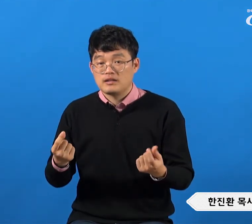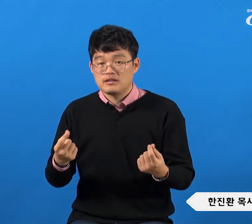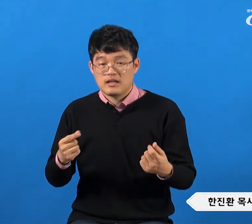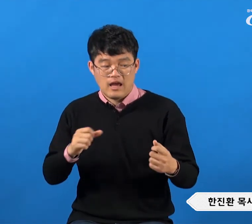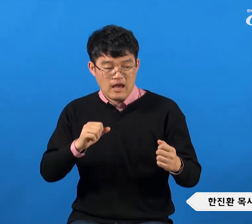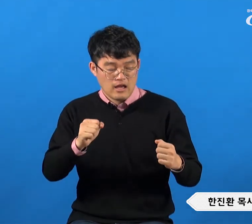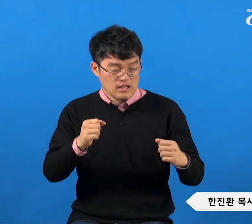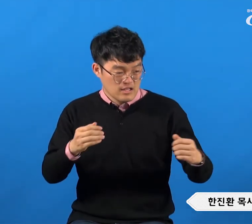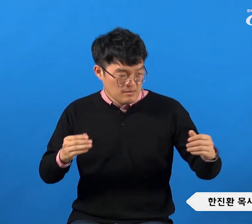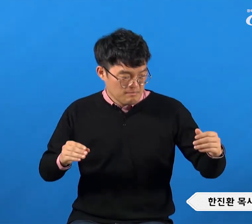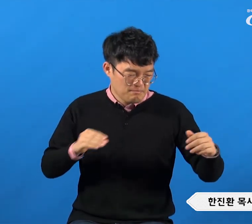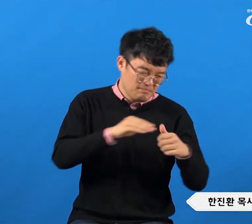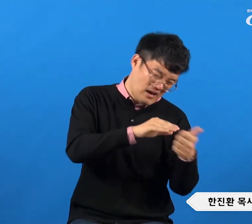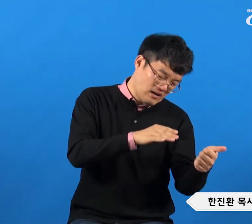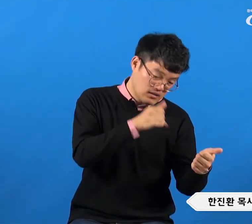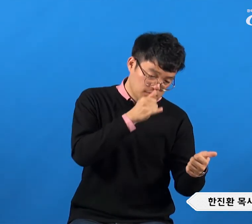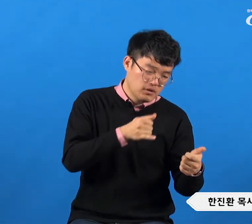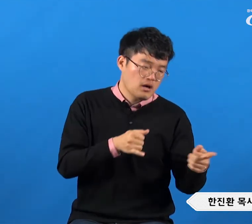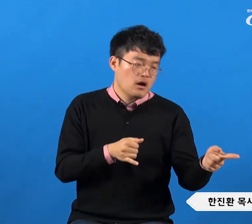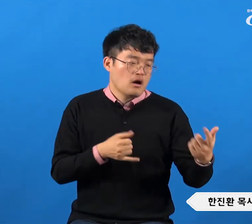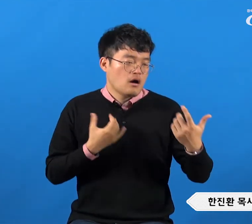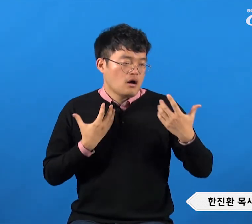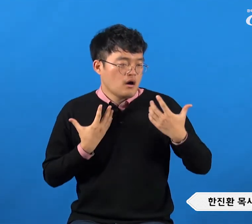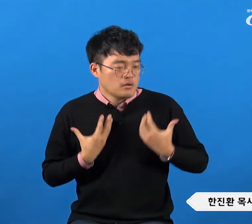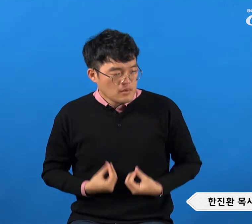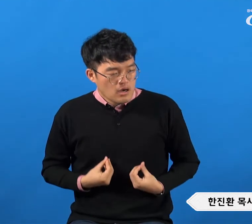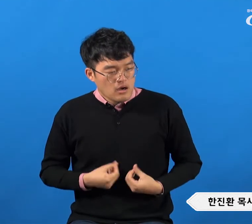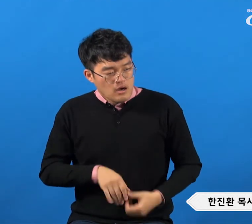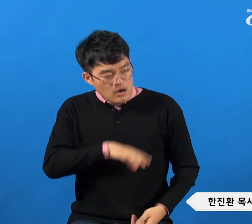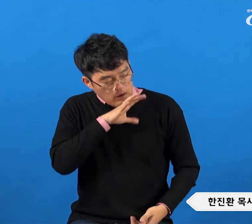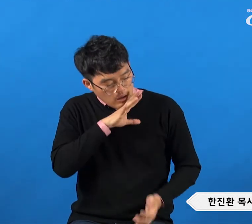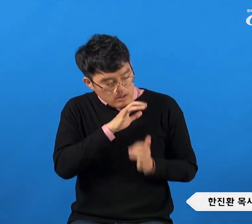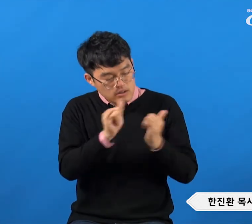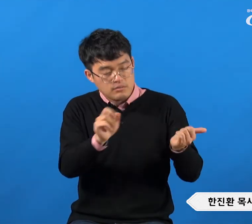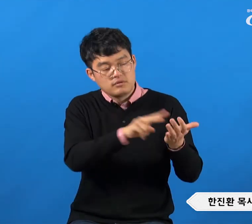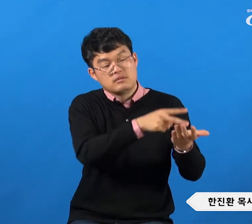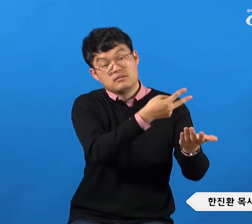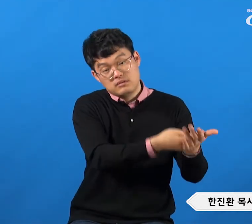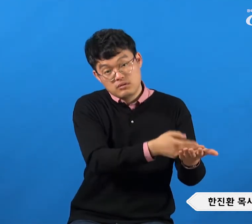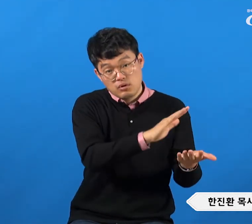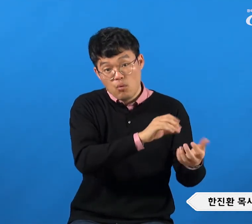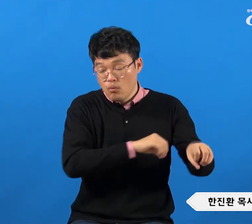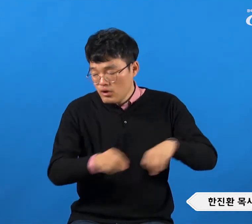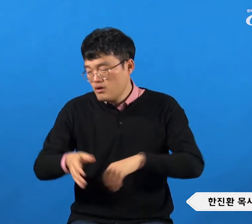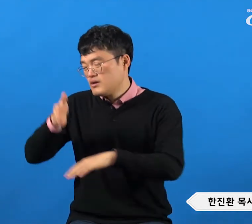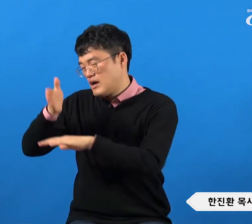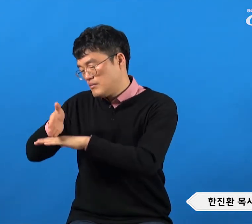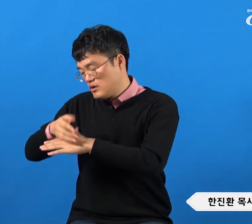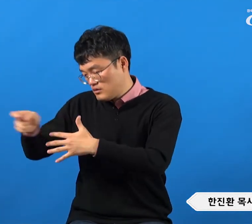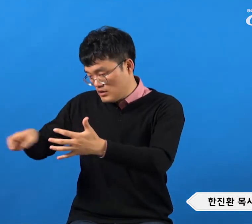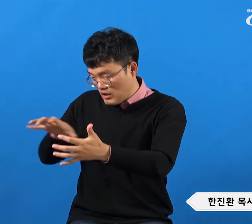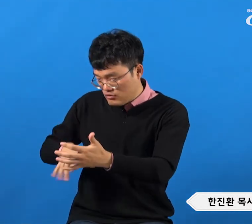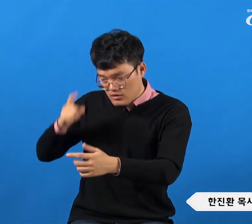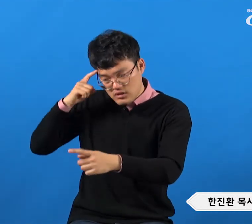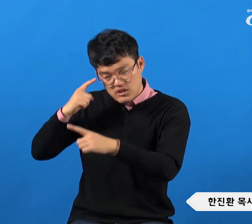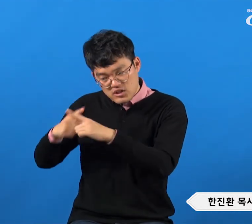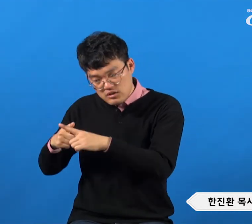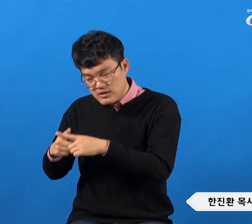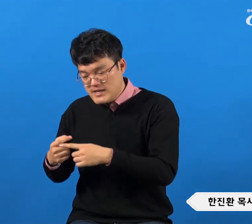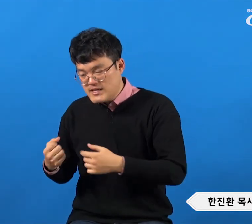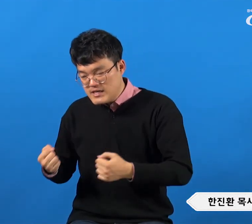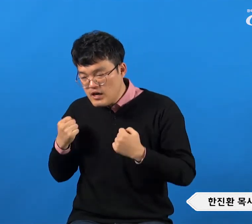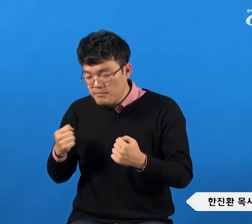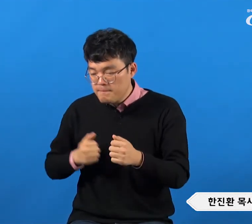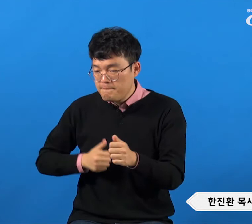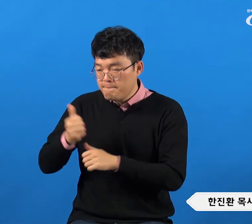당했지만은 비관하고 원망하고 하는 사람은 쓰러질 수밖에 없는 것이고, 감사하고 그 가운데서도 긍정의